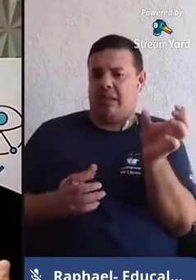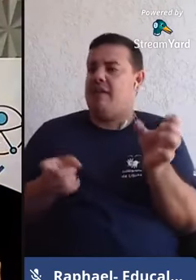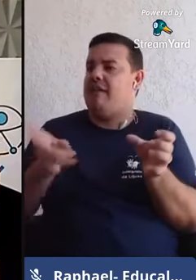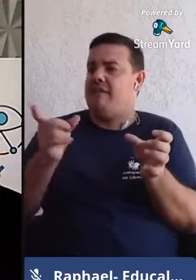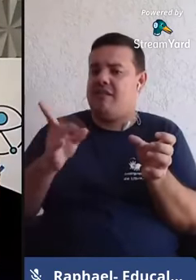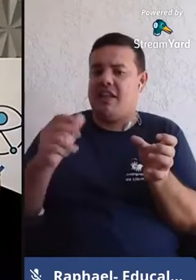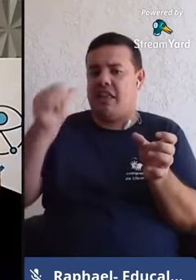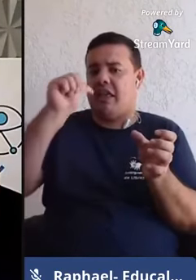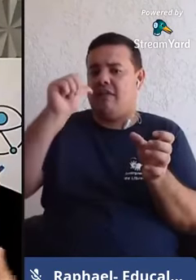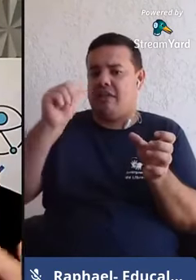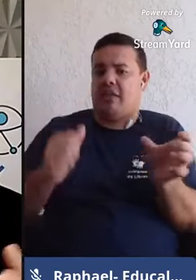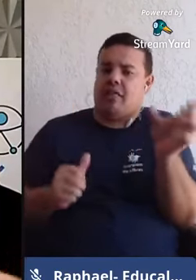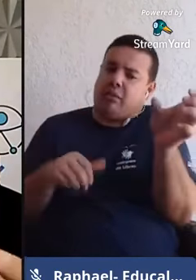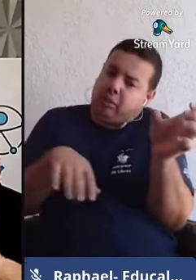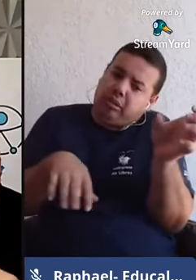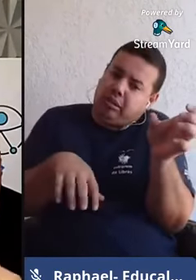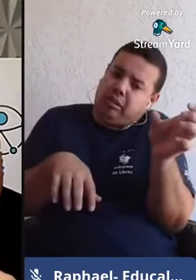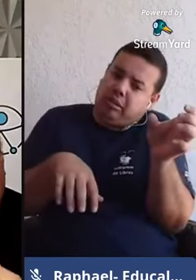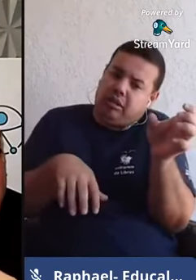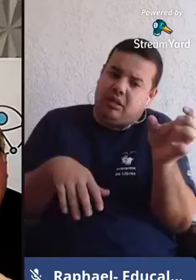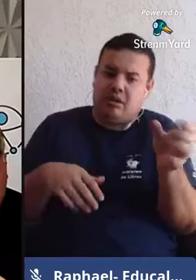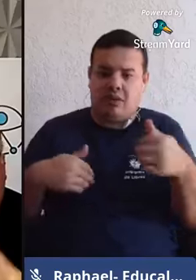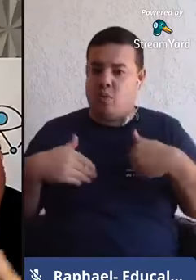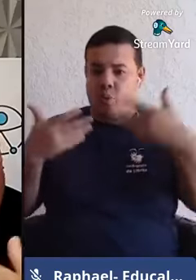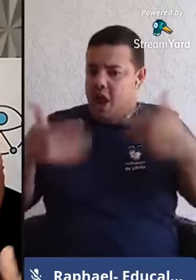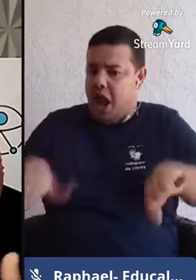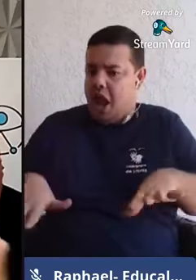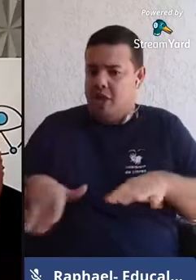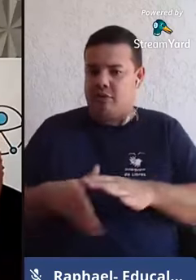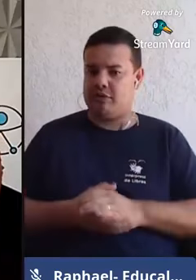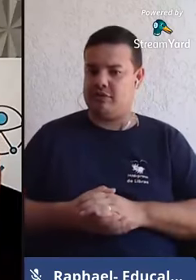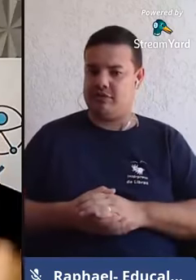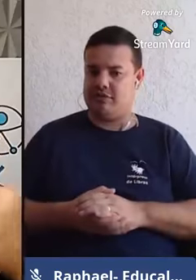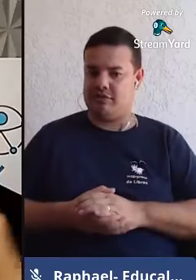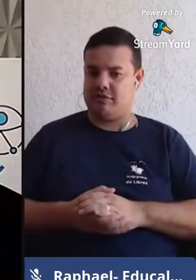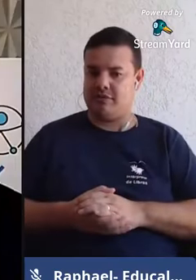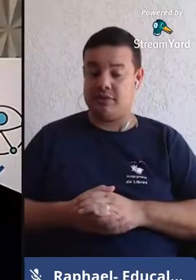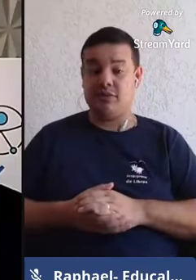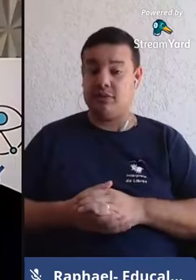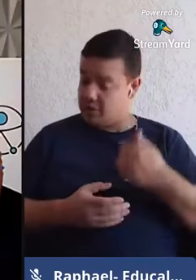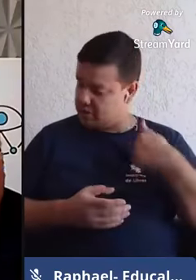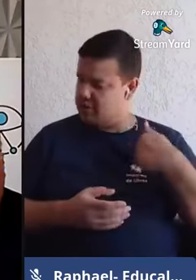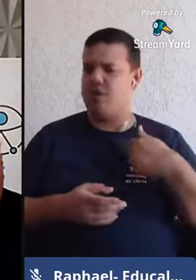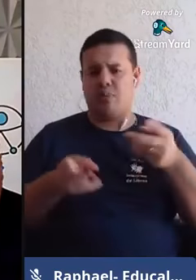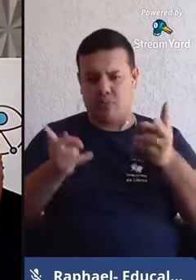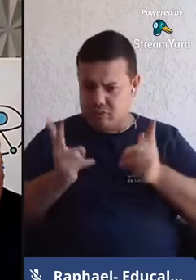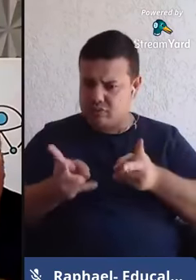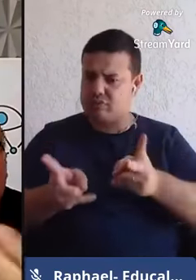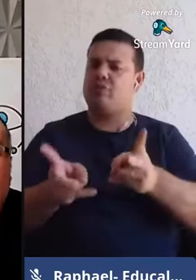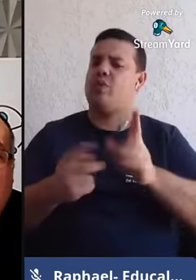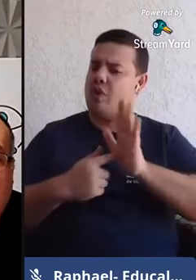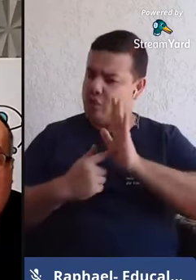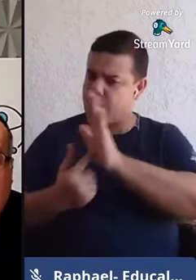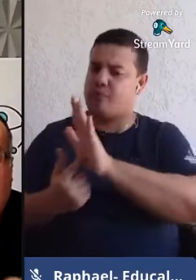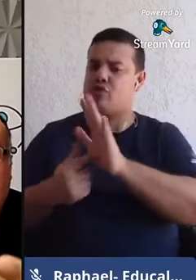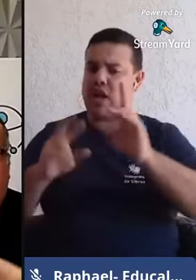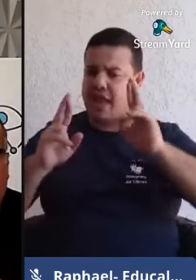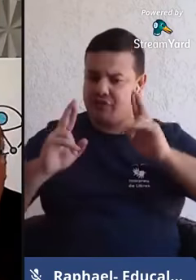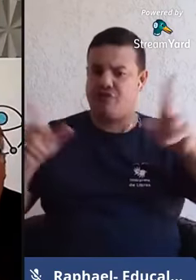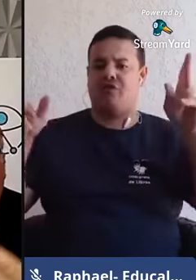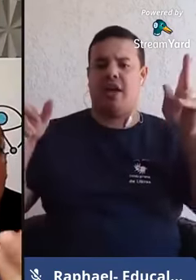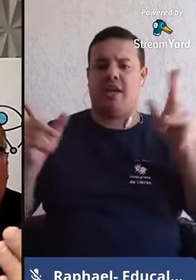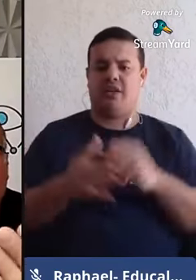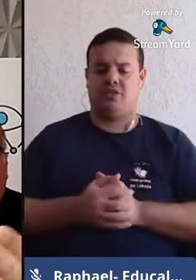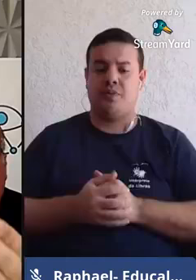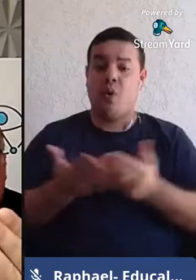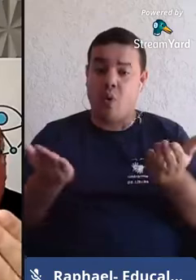cheguei a ouvir isso, cara. Né? E eu continuei, eu falei, não, eu vou mostrar para esses caras que é diferente. Hoje, graças a